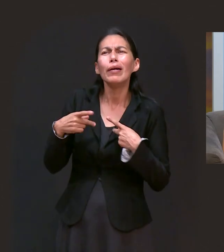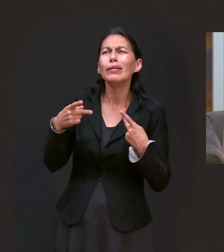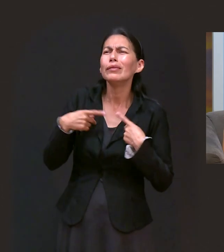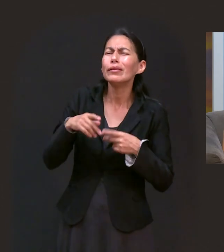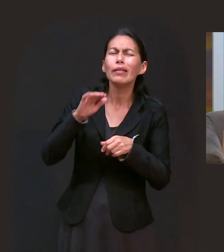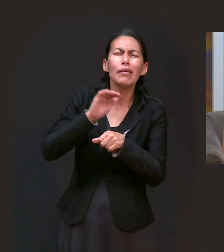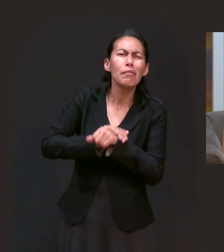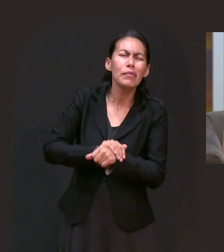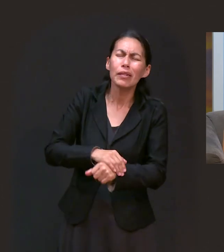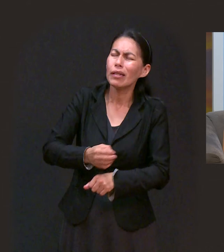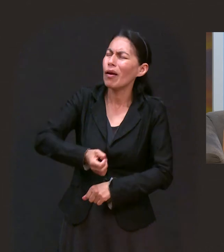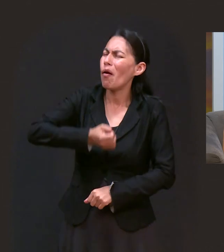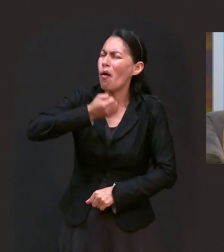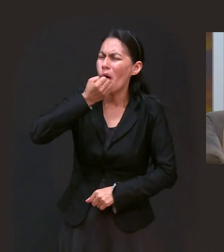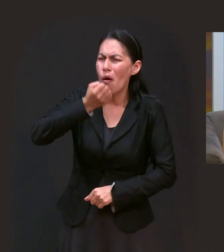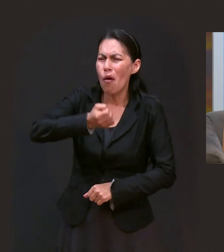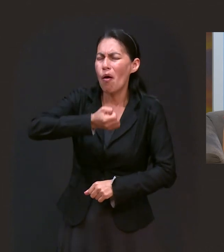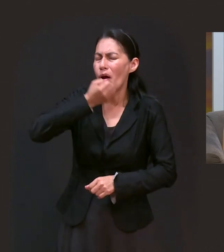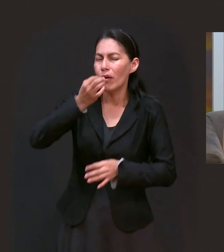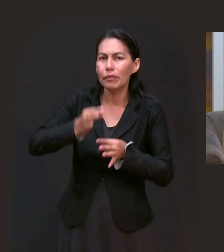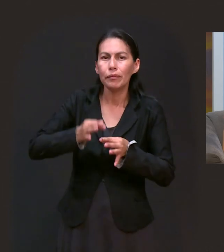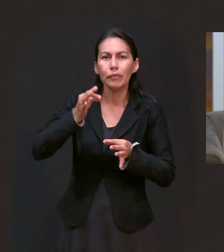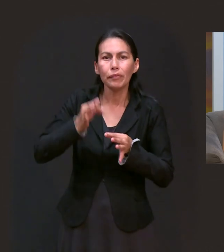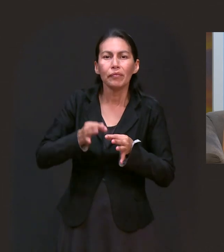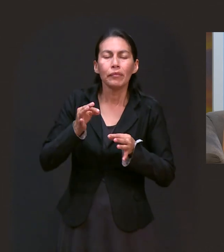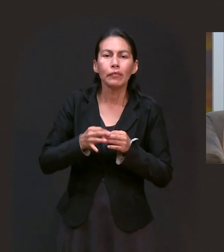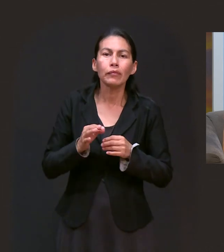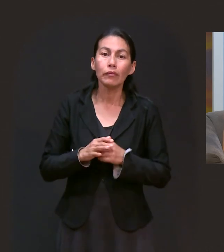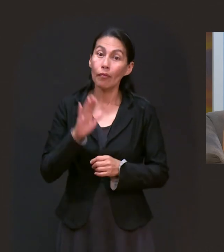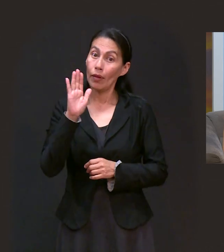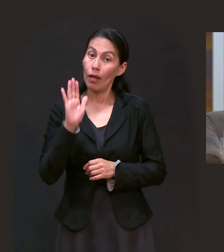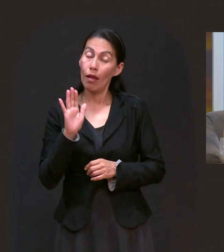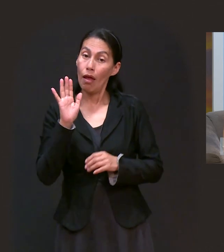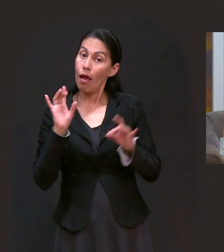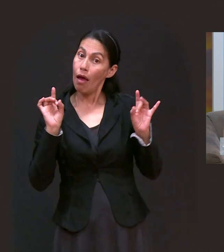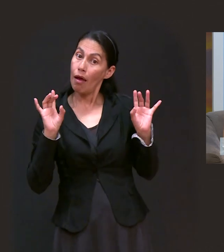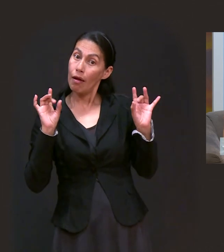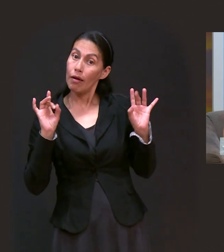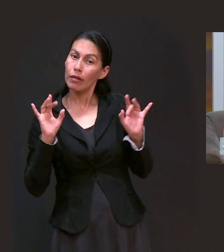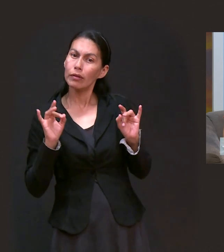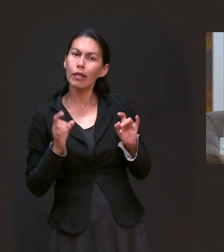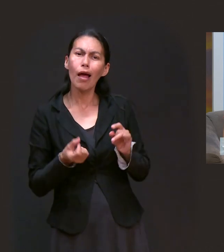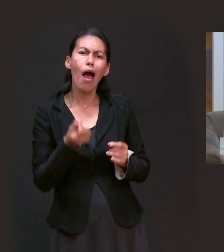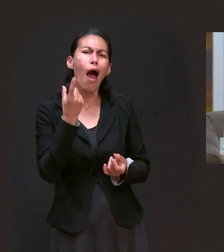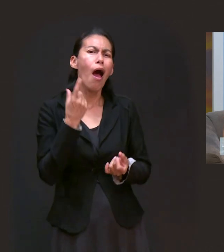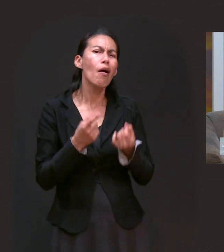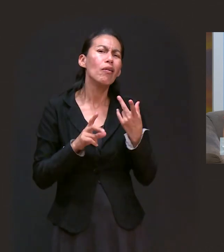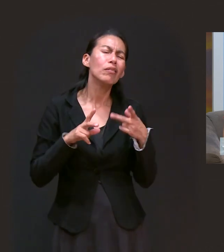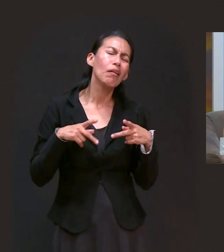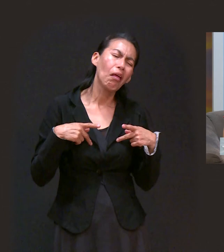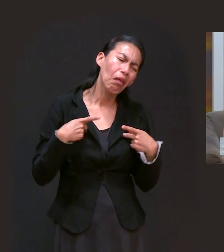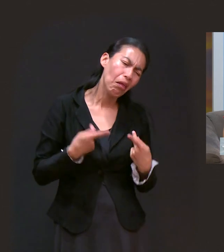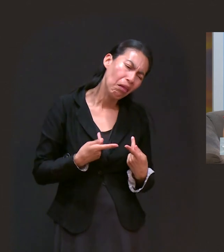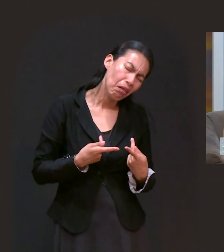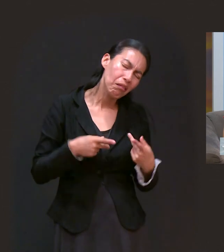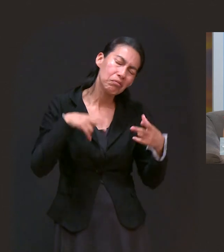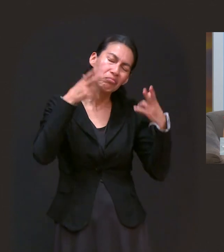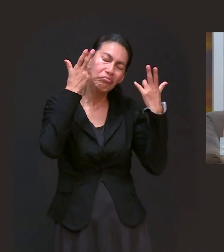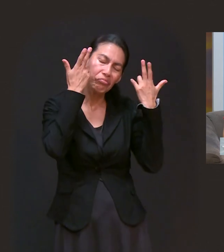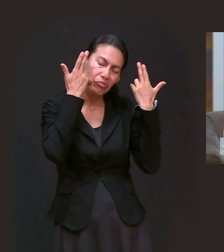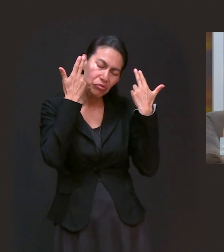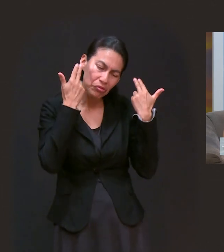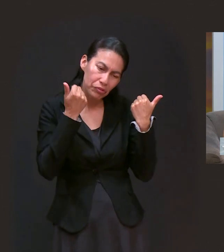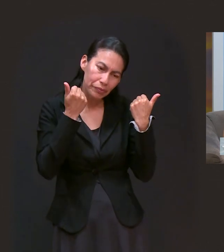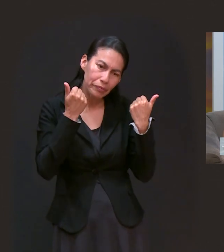oran y son realmente como ángeles se podrían decir porque si una se desanima